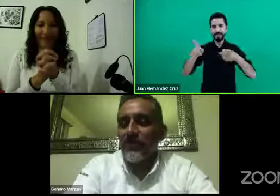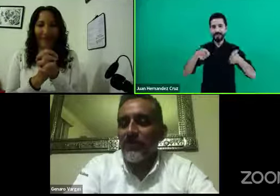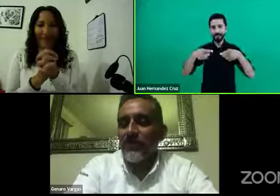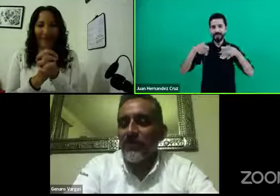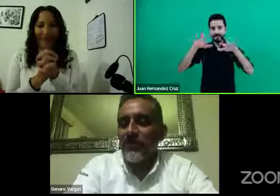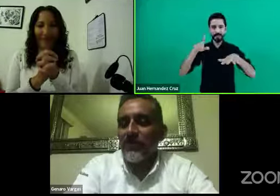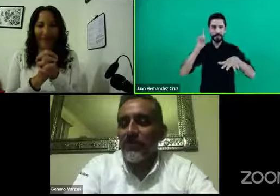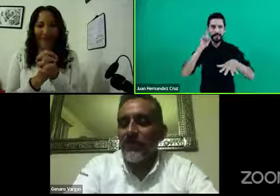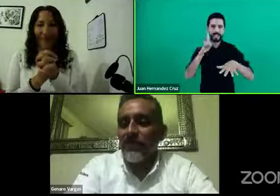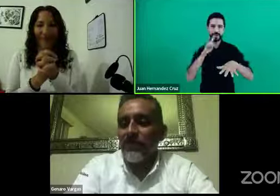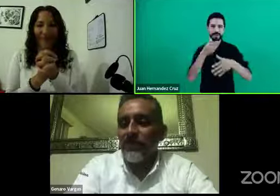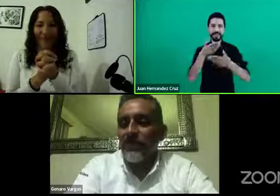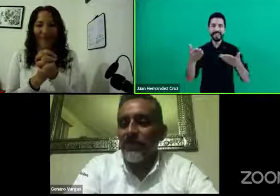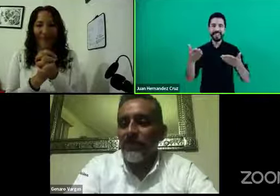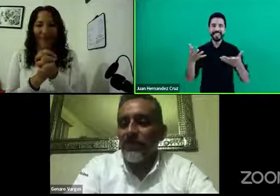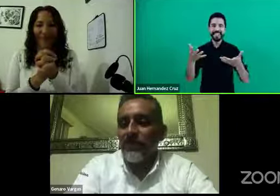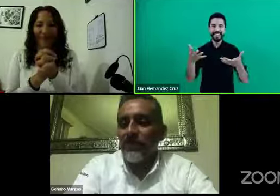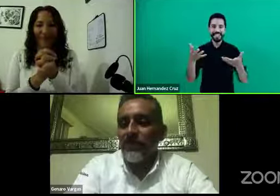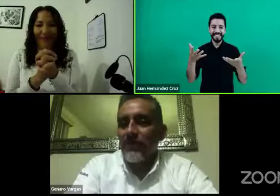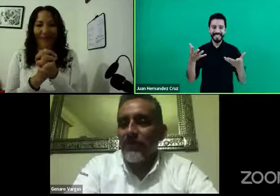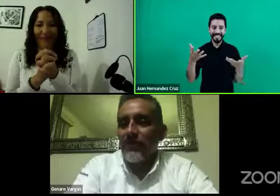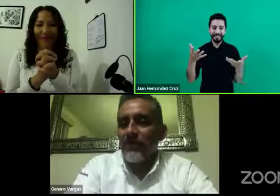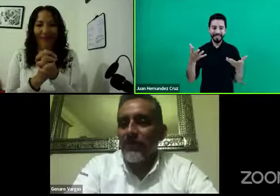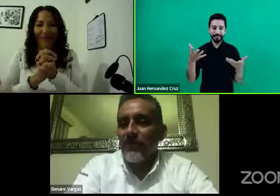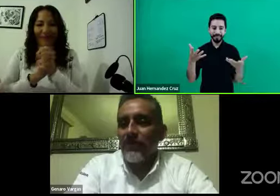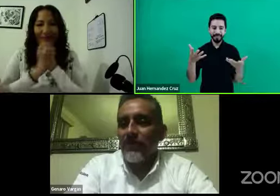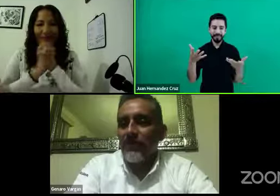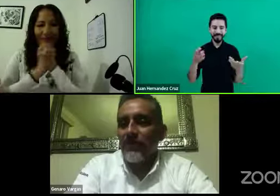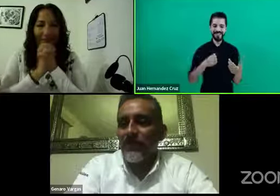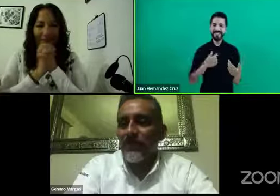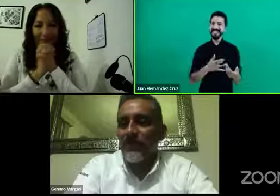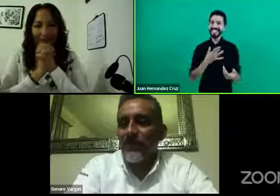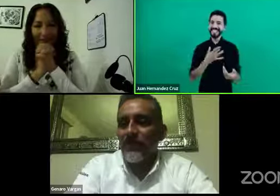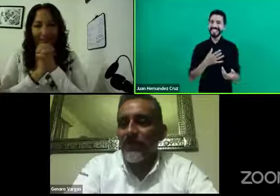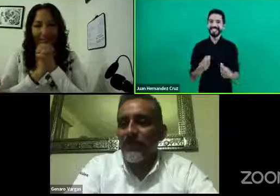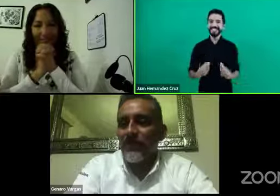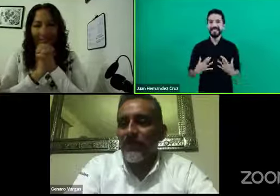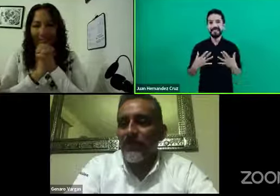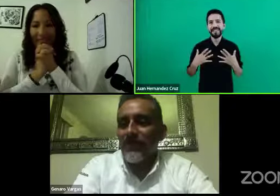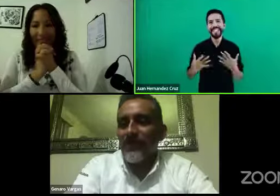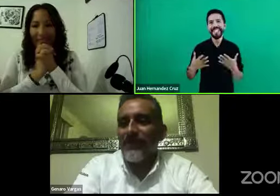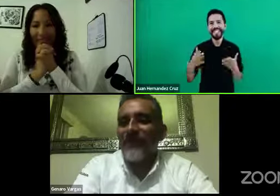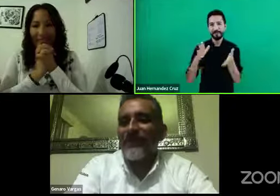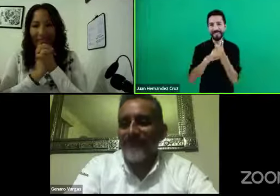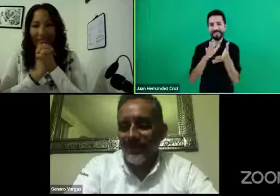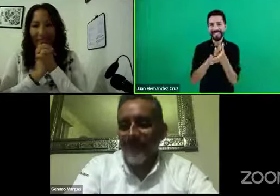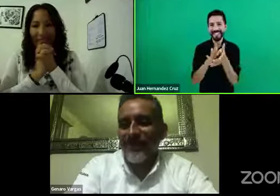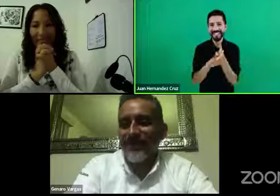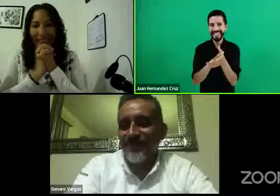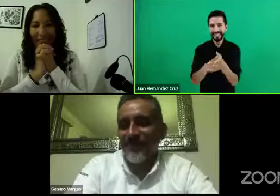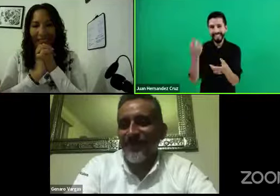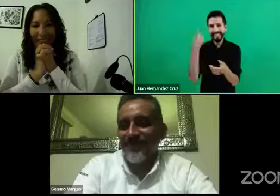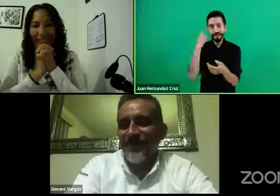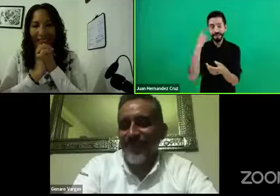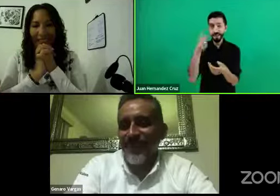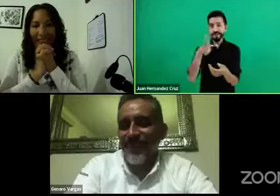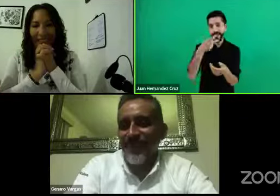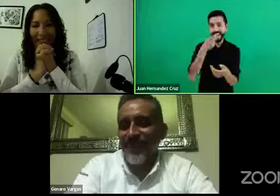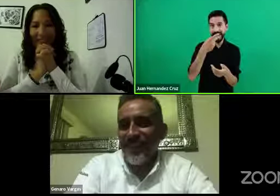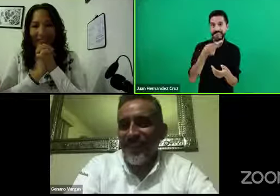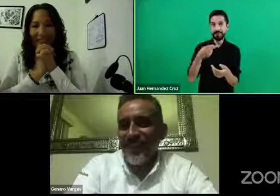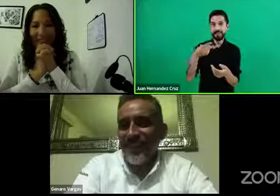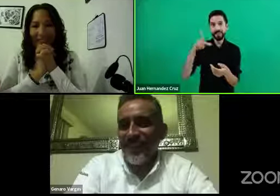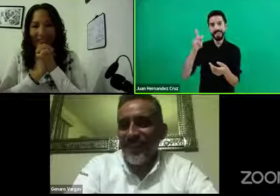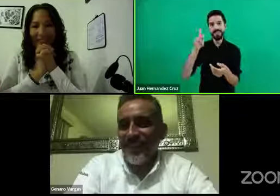canción o hago conciertos para sordos, pues yo también necesito esa parte de que aplaudan por